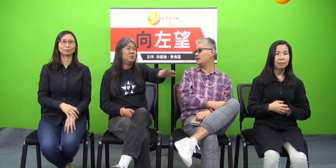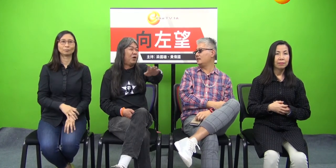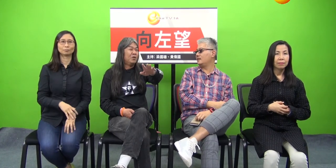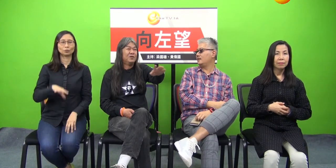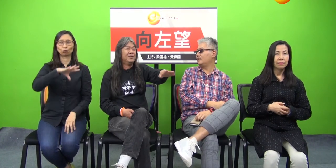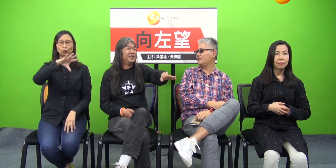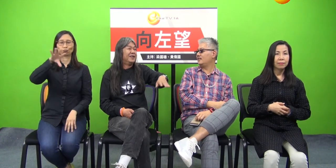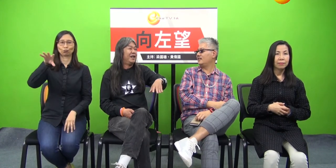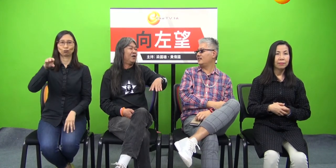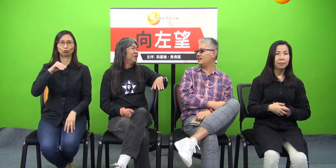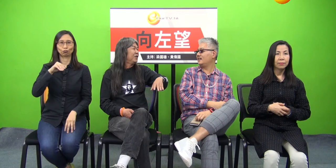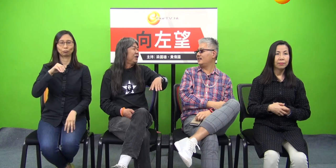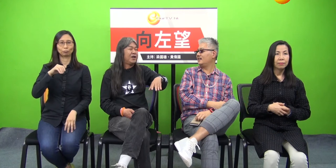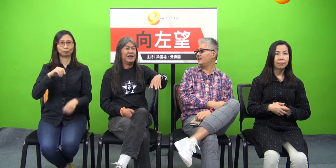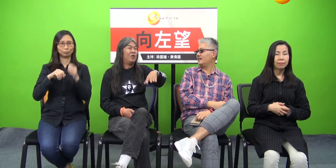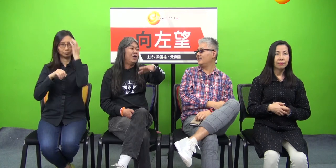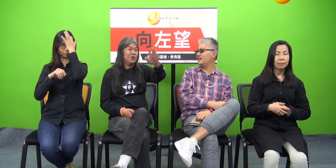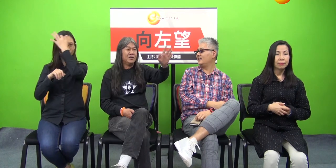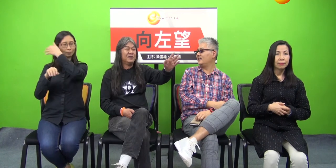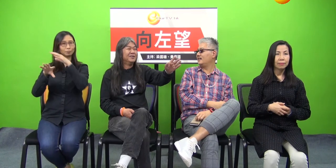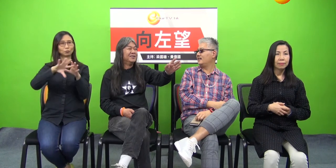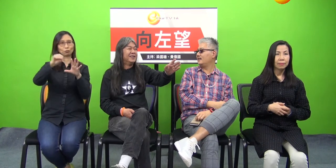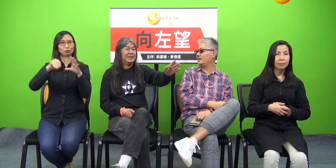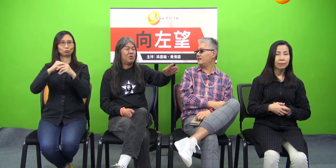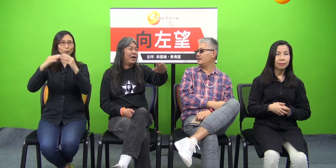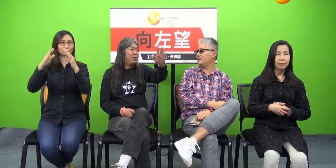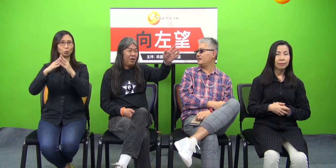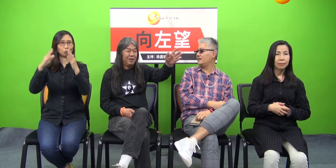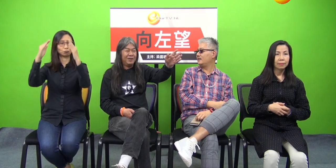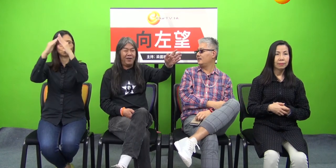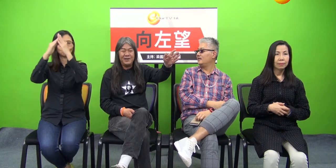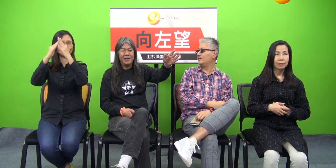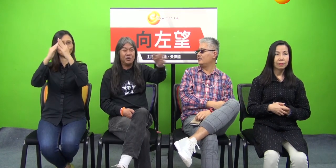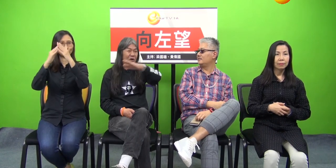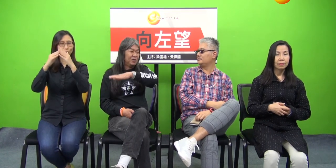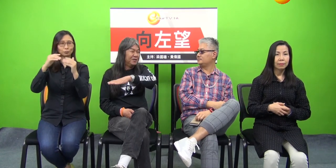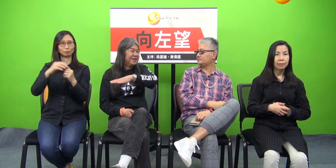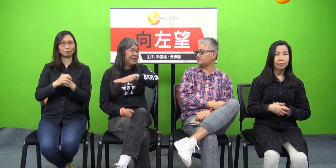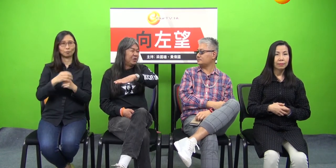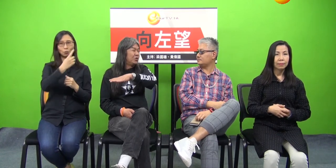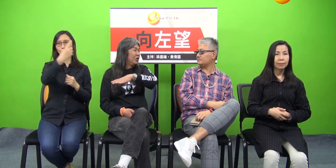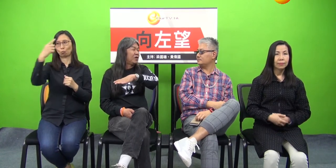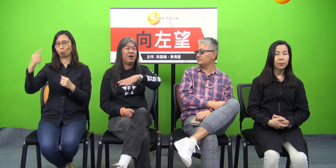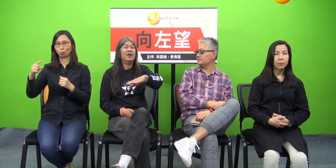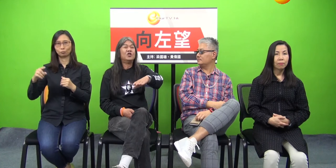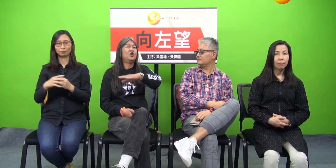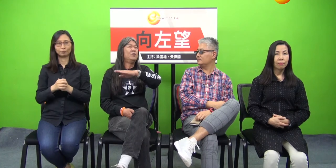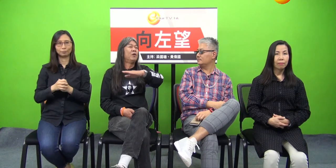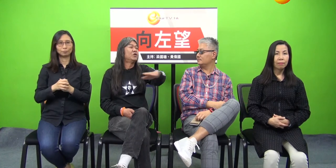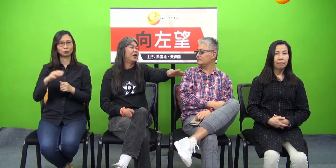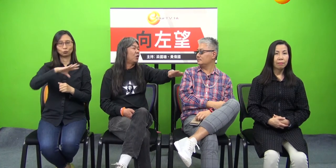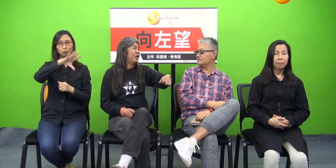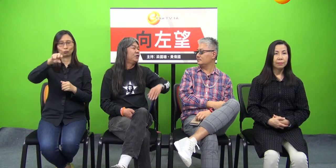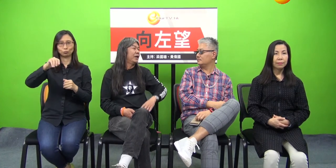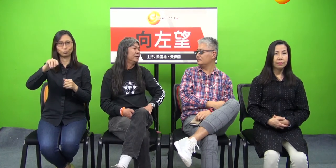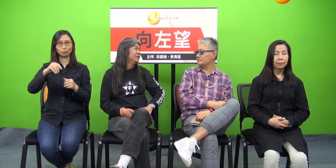全部呢、這个嗰间留香院。由龜婆開始到倒水嗰、那個，全部出